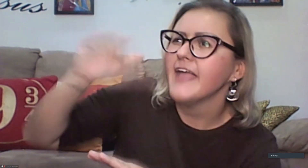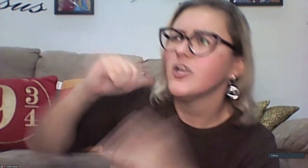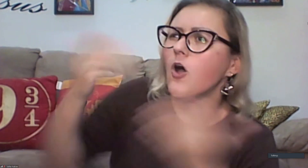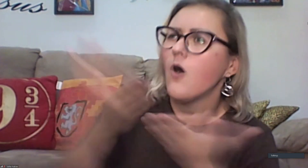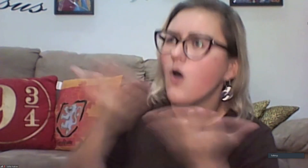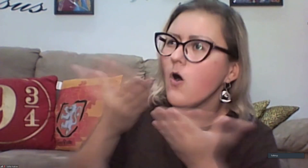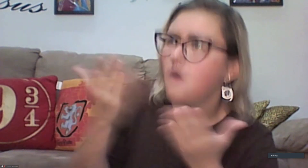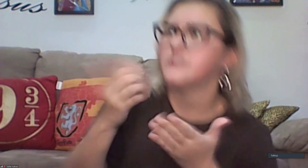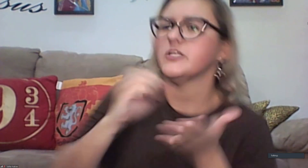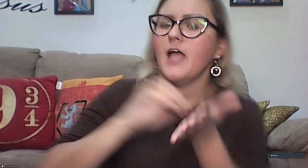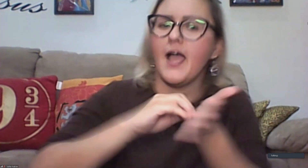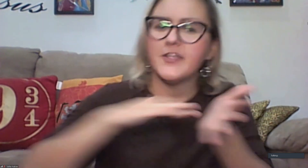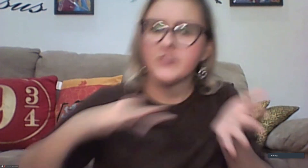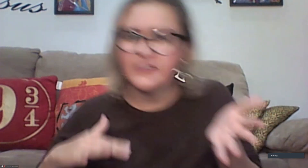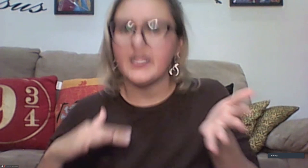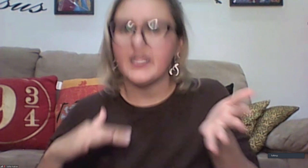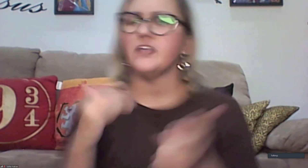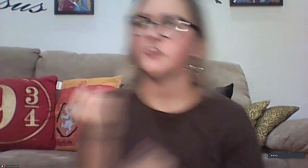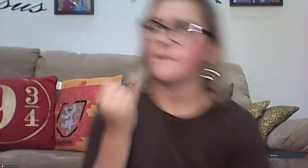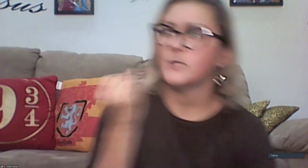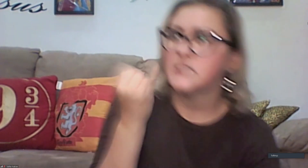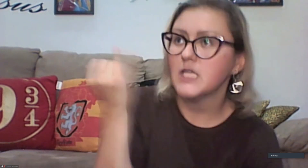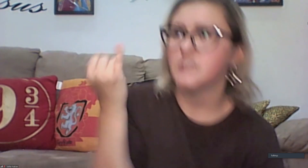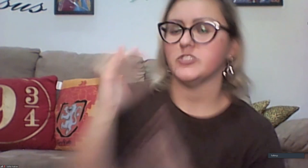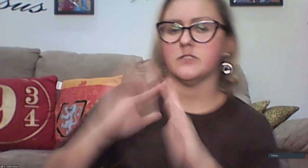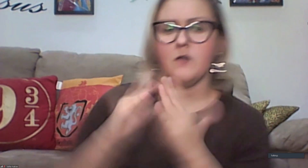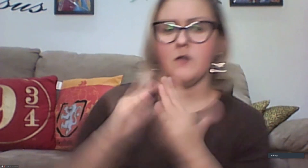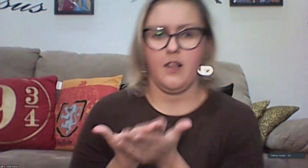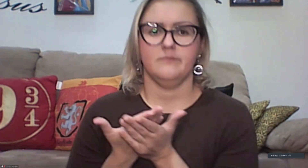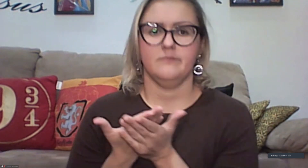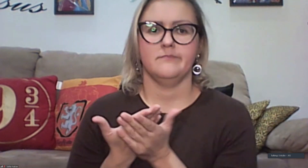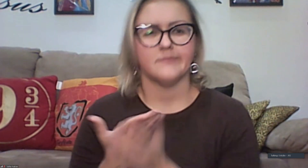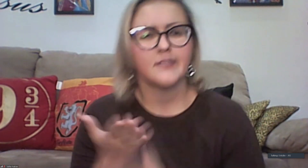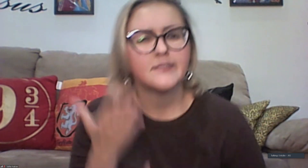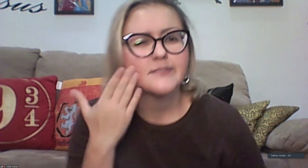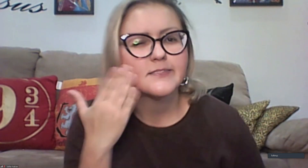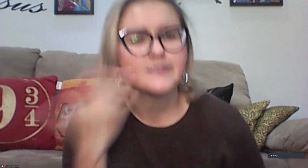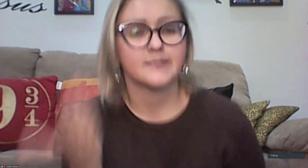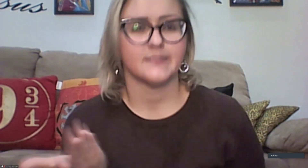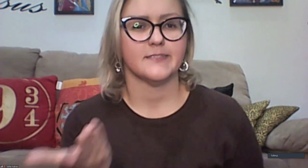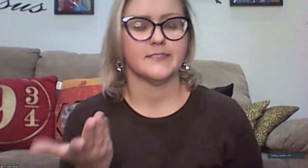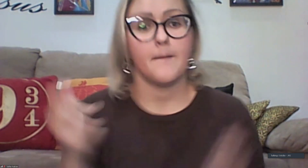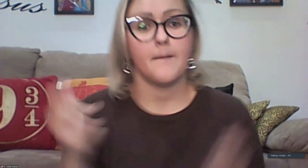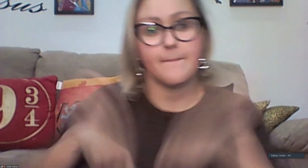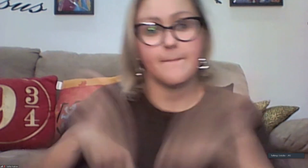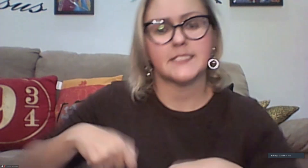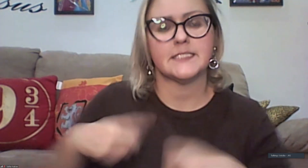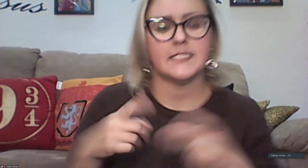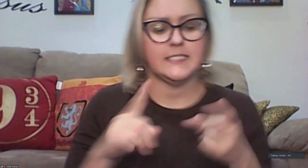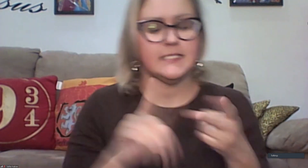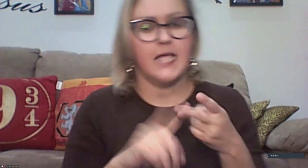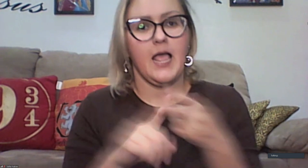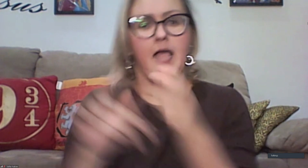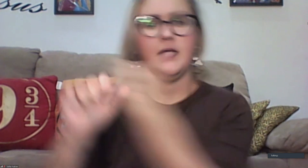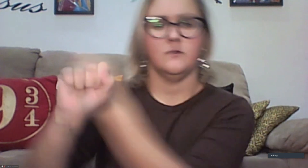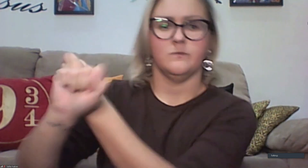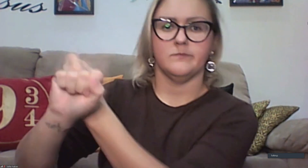olha, vem ver, vem dar uma olhadinha, vamos fazer essa atividade que é muito importante. Tudo isso são estratégias, sabe? A chamada